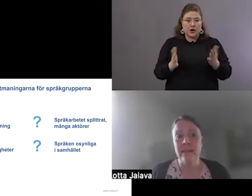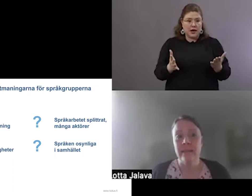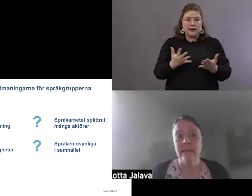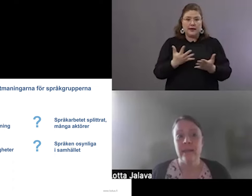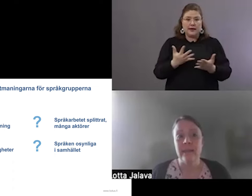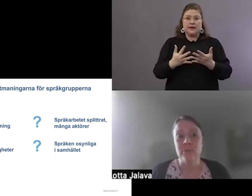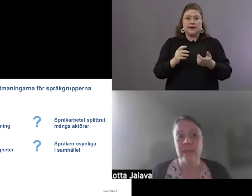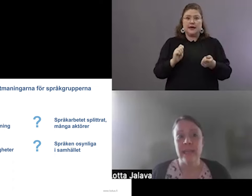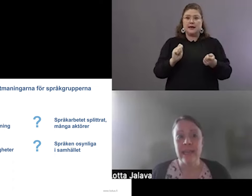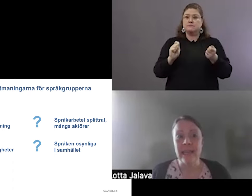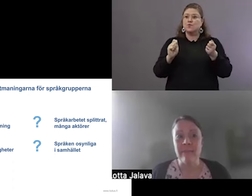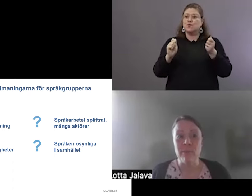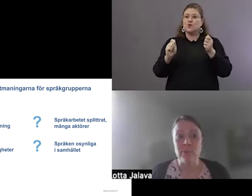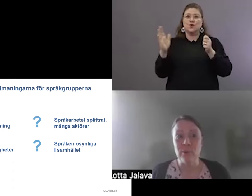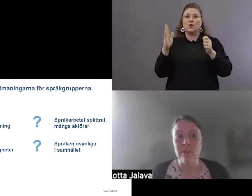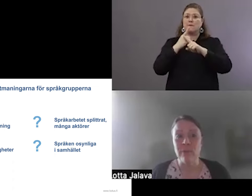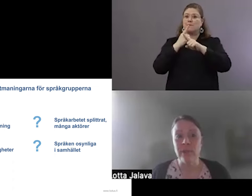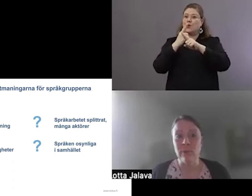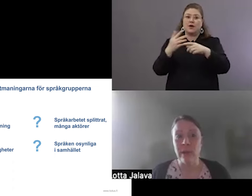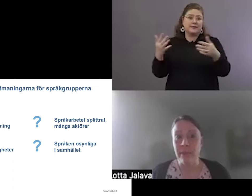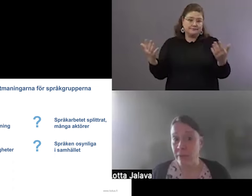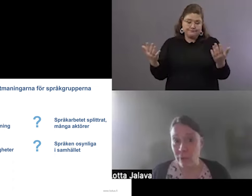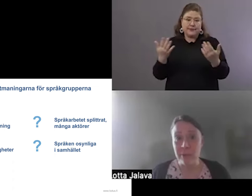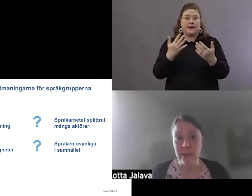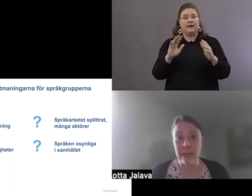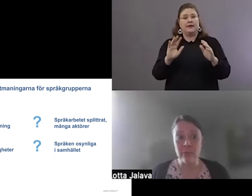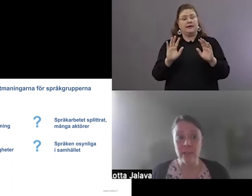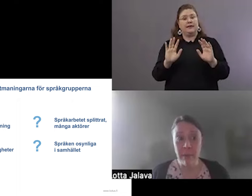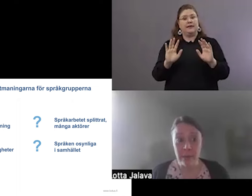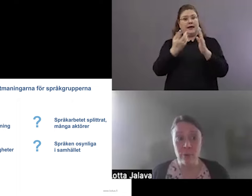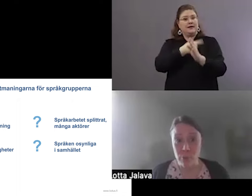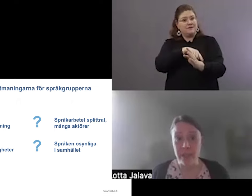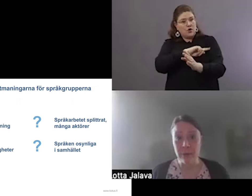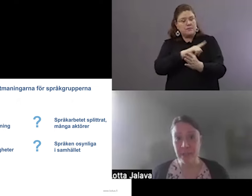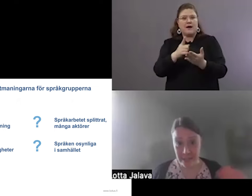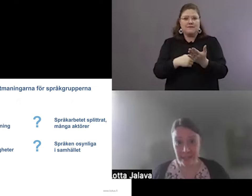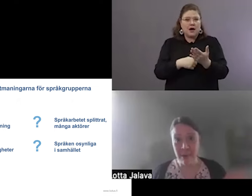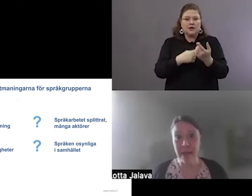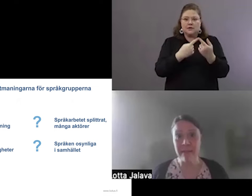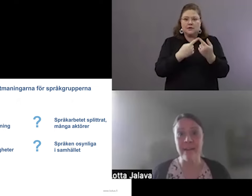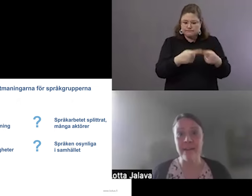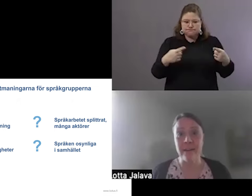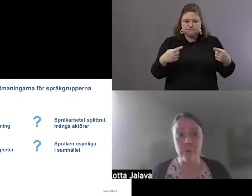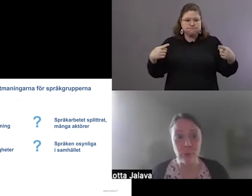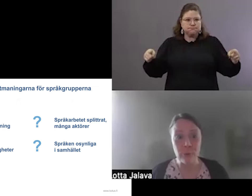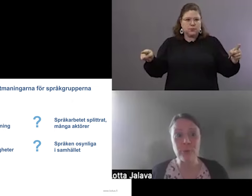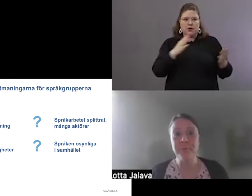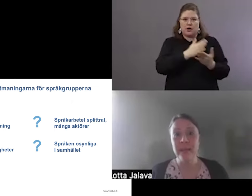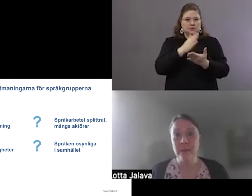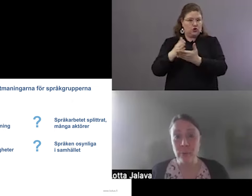nykyajassa. Ja tietysti kielten elinvoimaisuus ja hyvinvointi ja ylläpito edellyttää paljon muuta, niin kuin tässäkin tämän päivän aikana